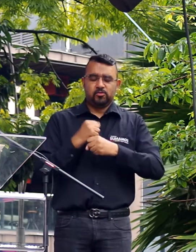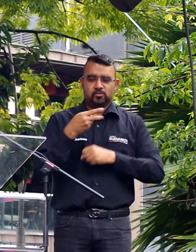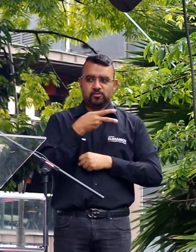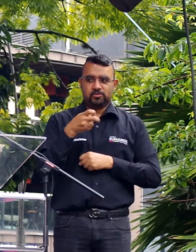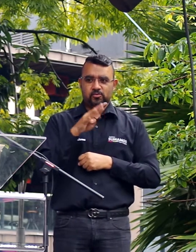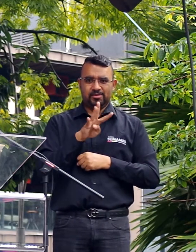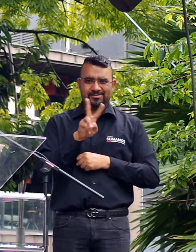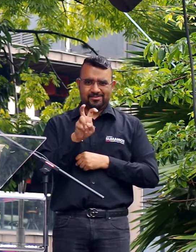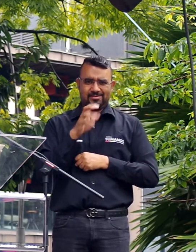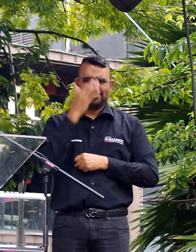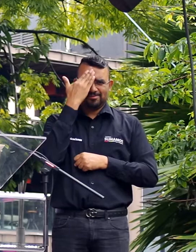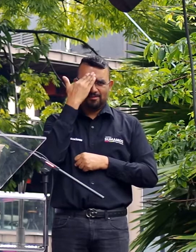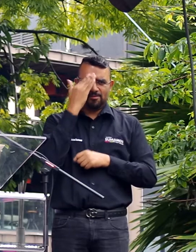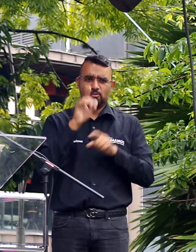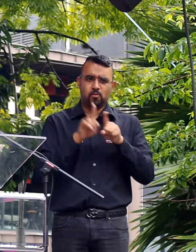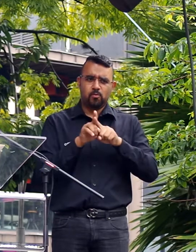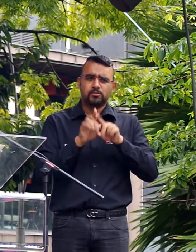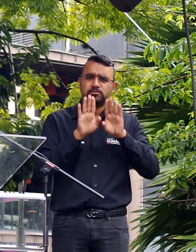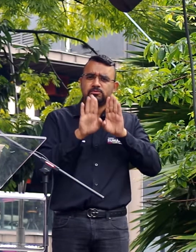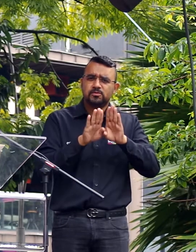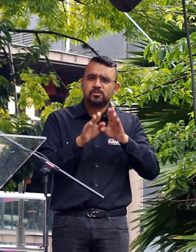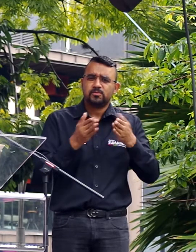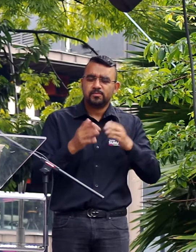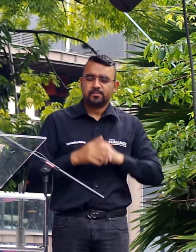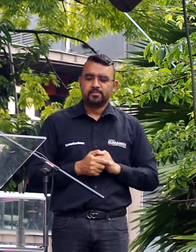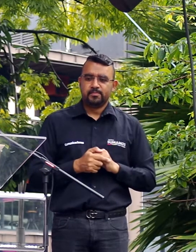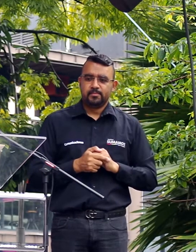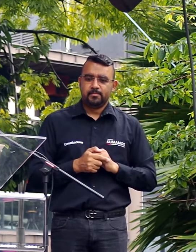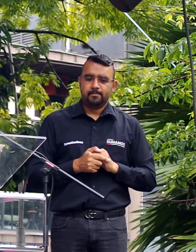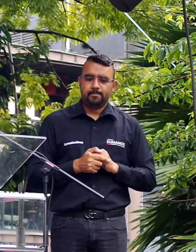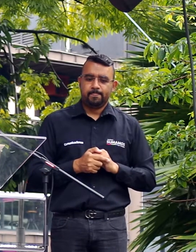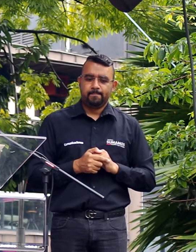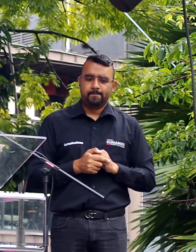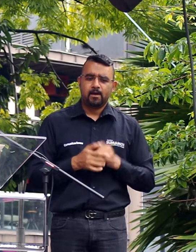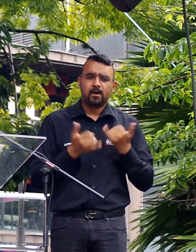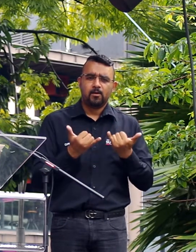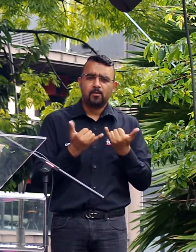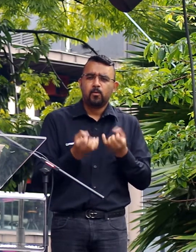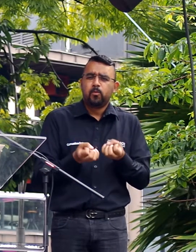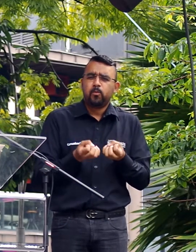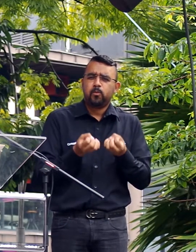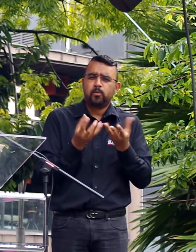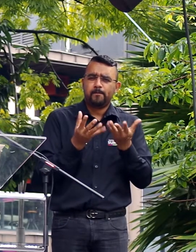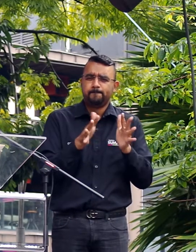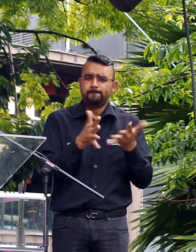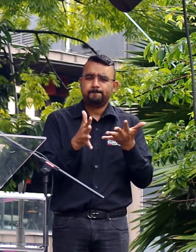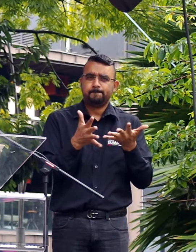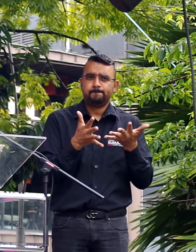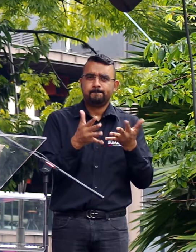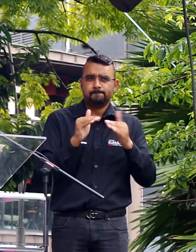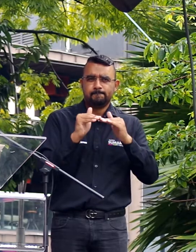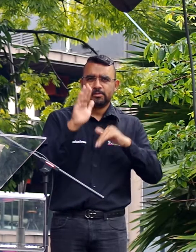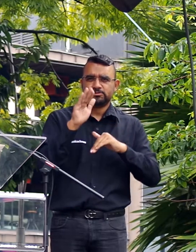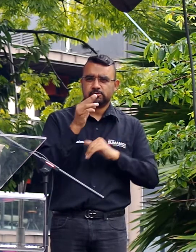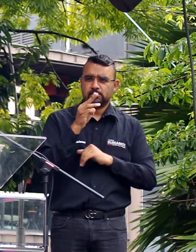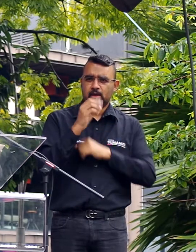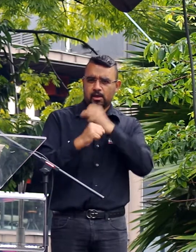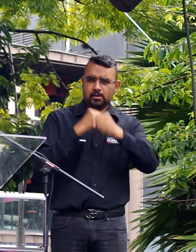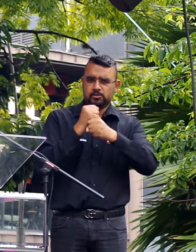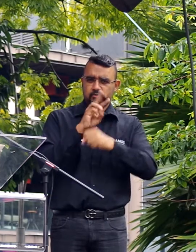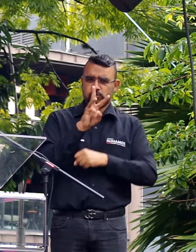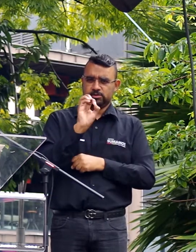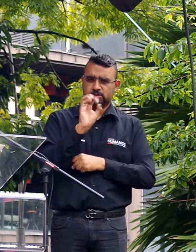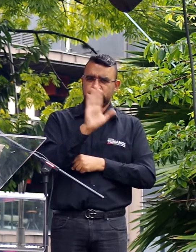vida municipal, pues hay más de 80 años de plaza